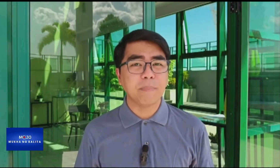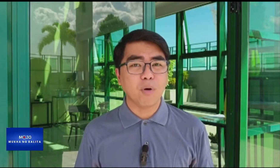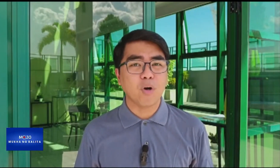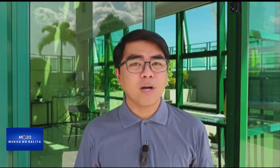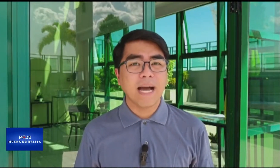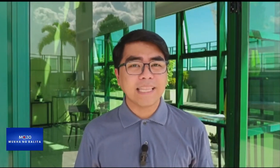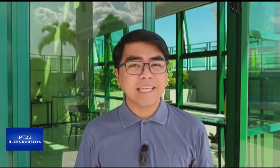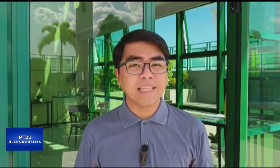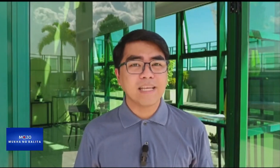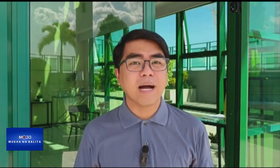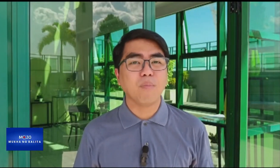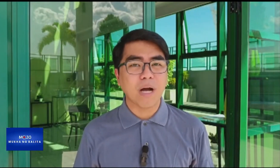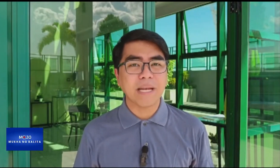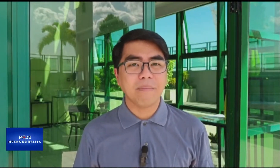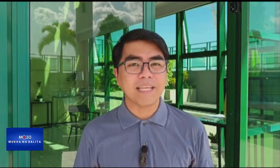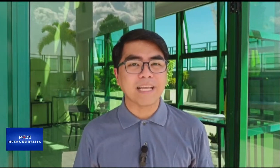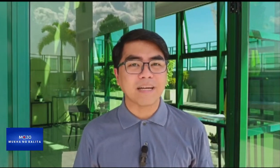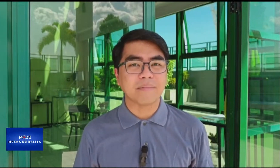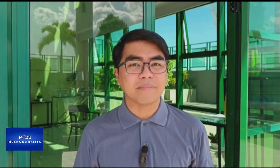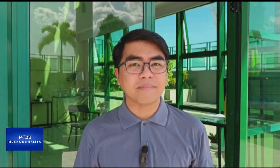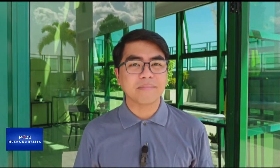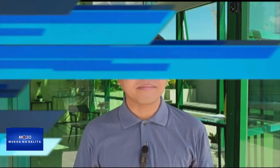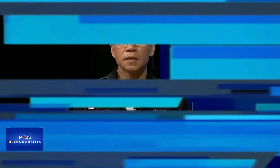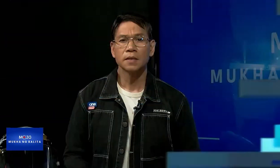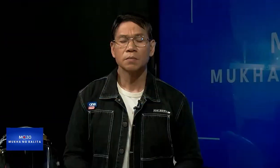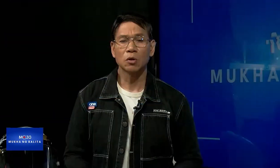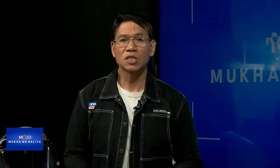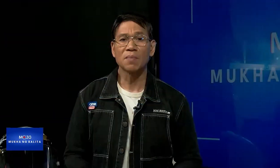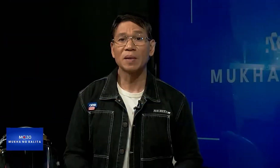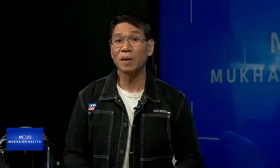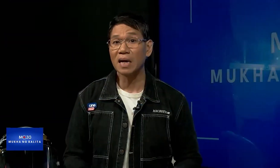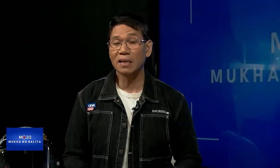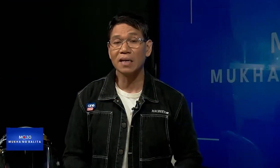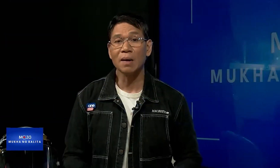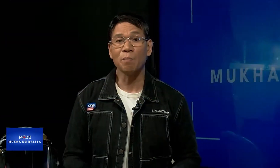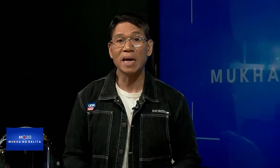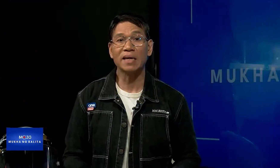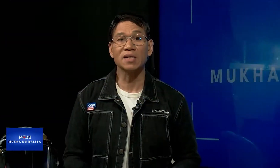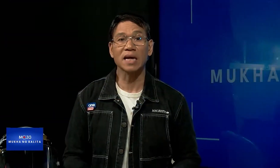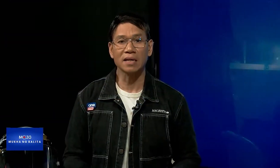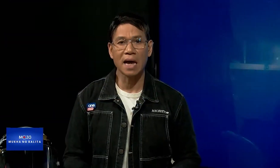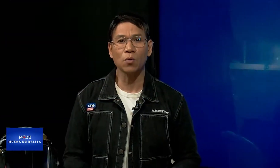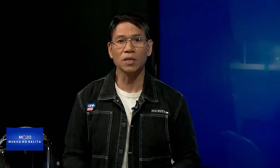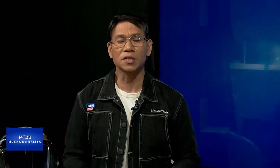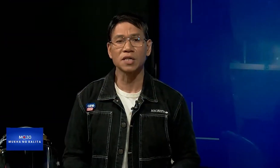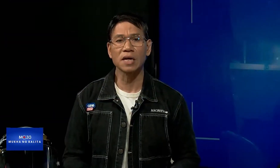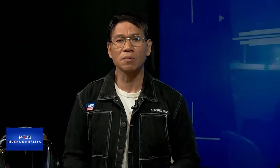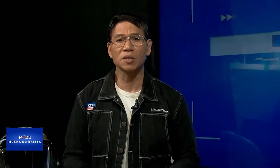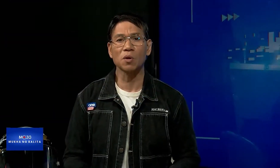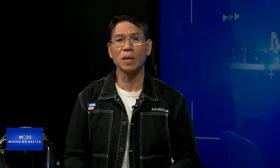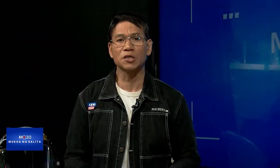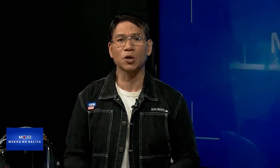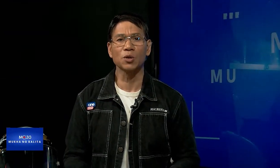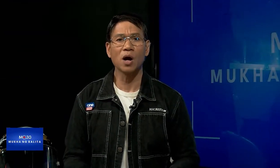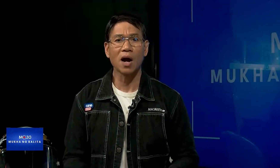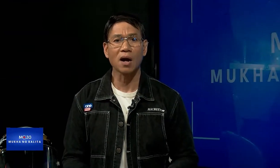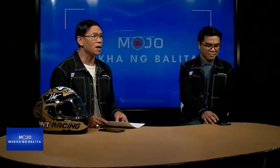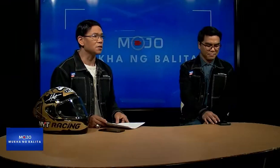po, hatid ang muka ng balita. Pag-usapan pa natin ang Becky Sign Language kasama si Mobile Journal, RR